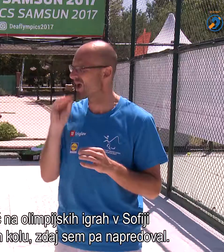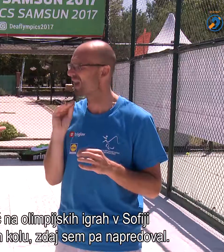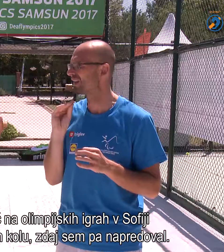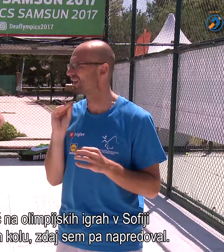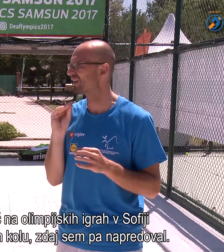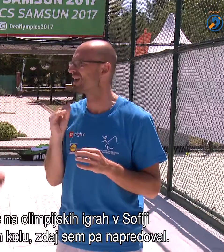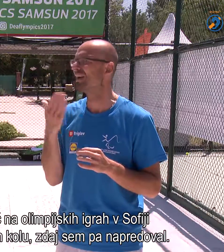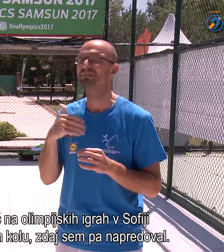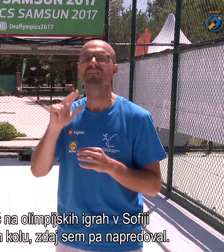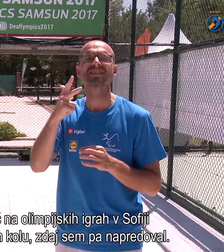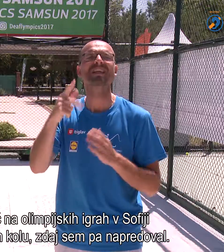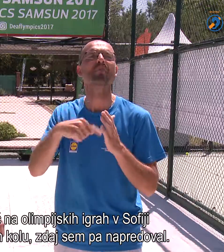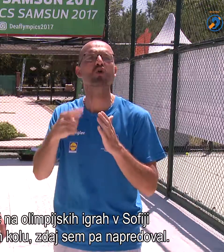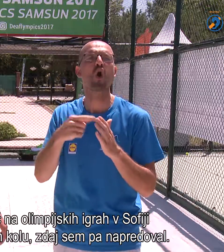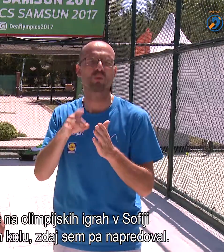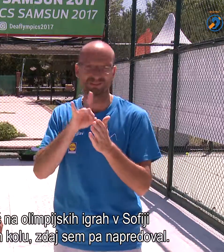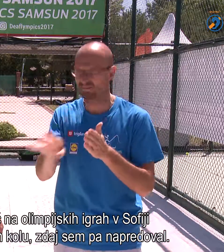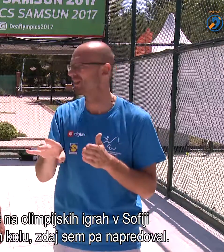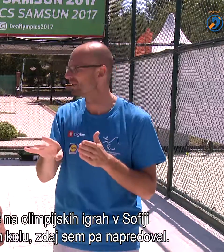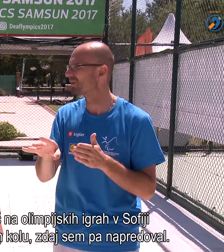Tretje kolo izgubil sem.